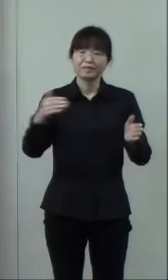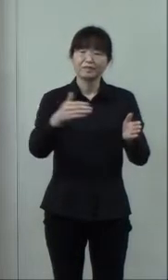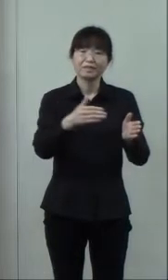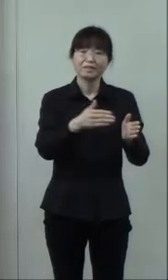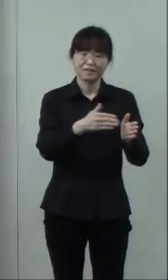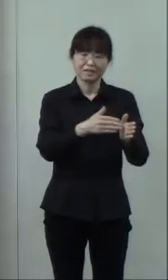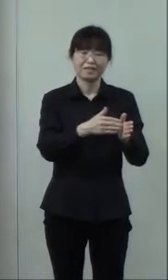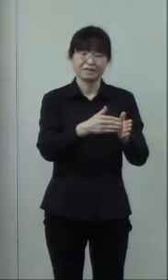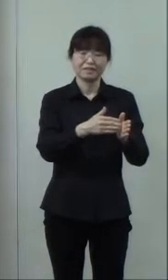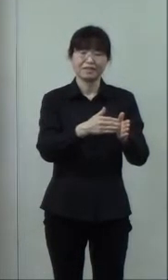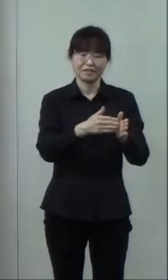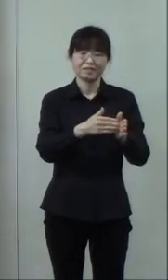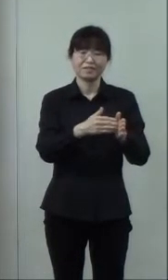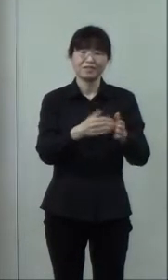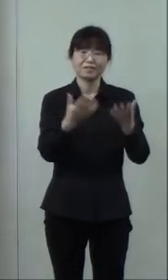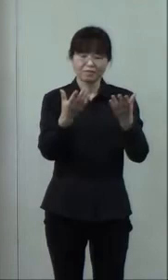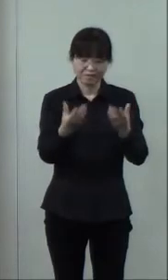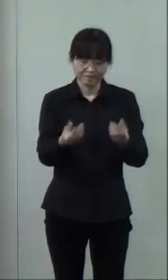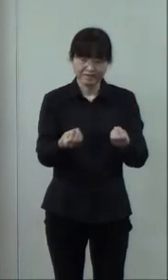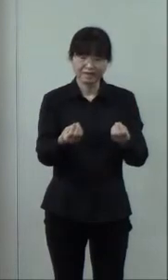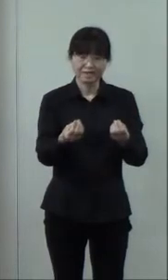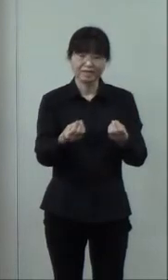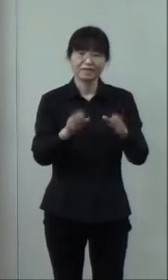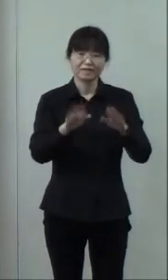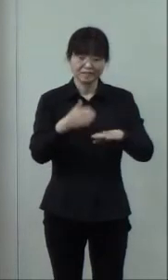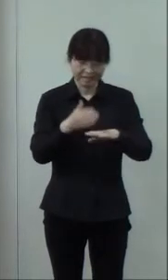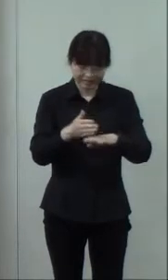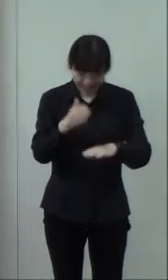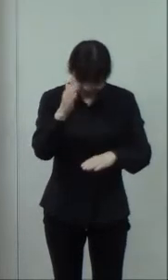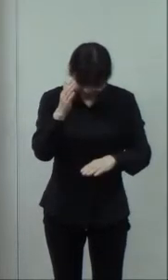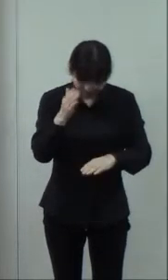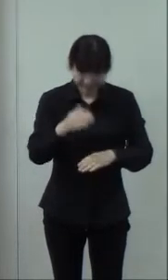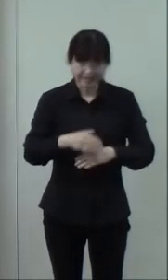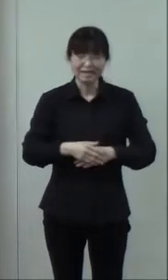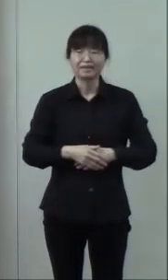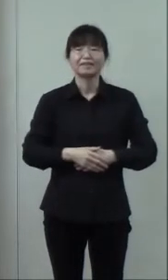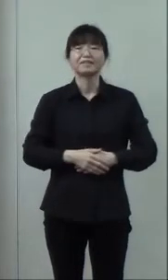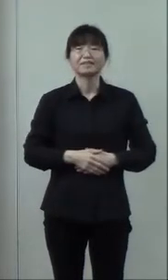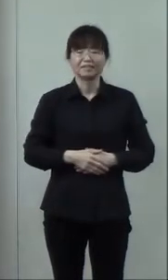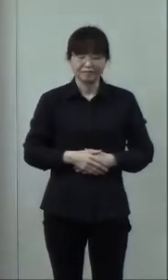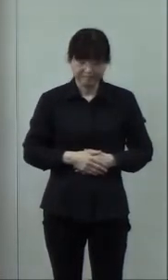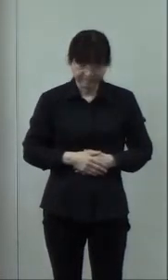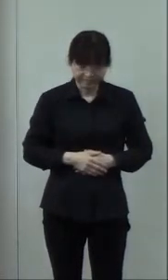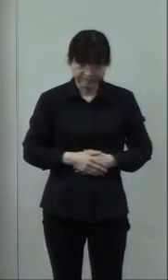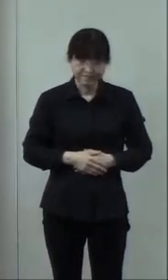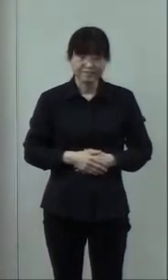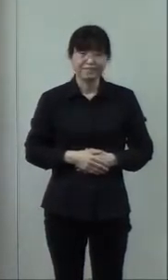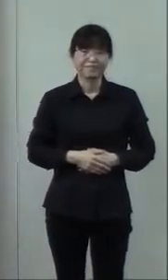ちまして、会見を終了いたします。本日はありがとうございました。 ありがとうございました。